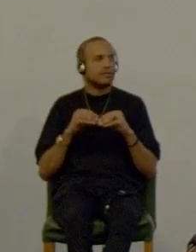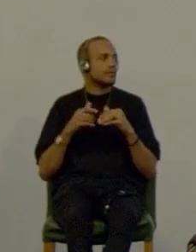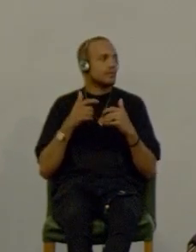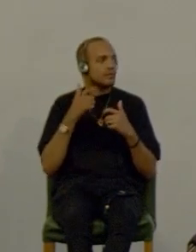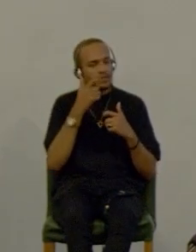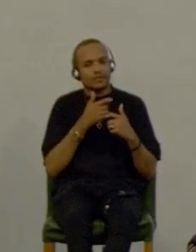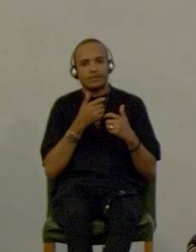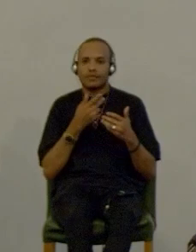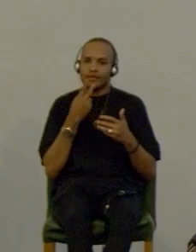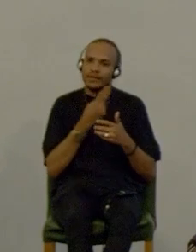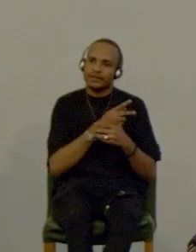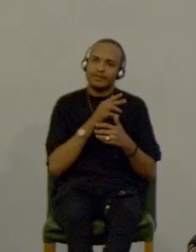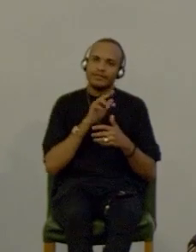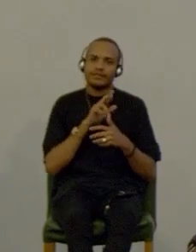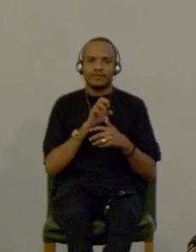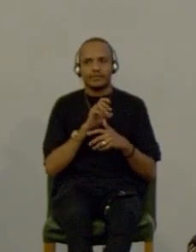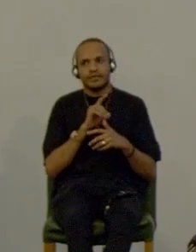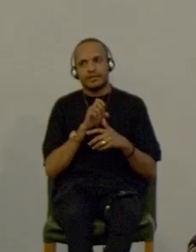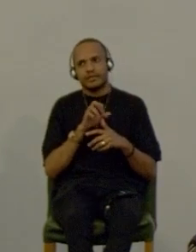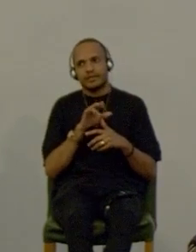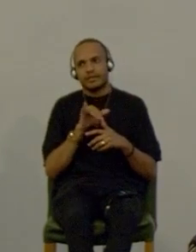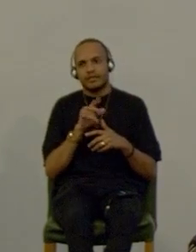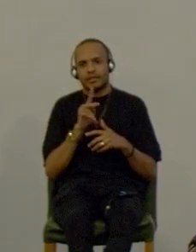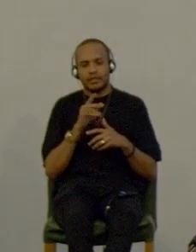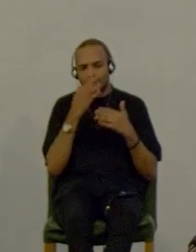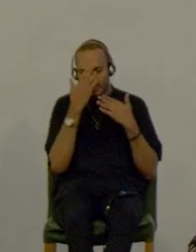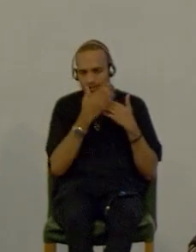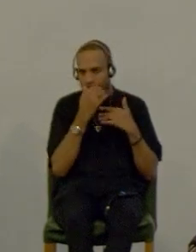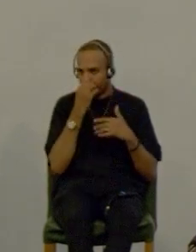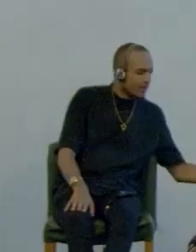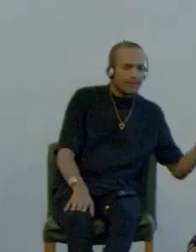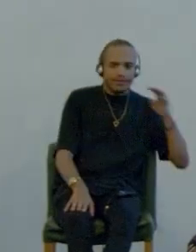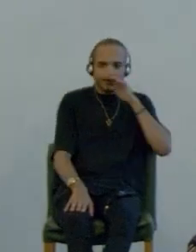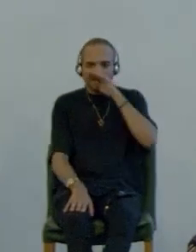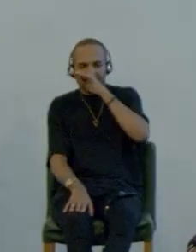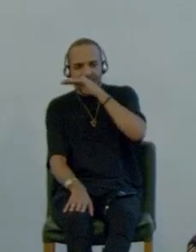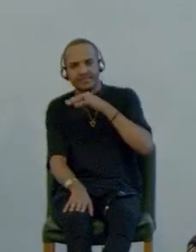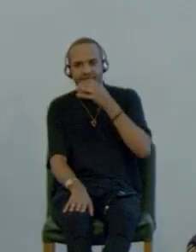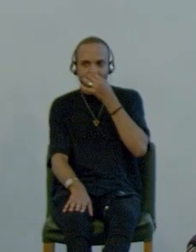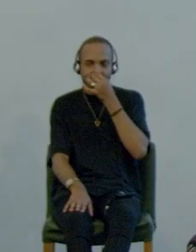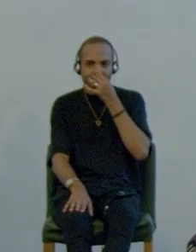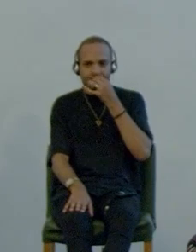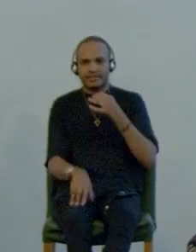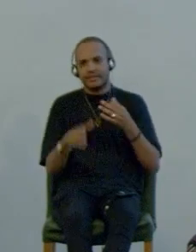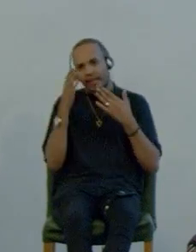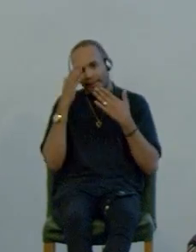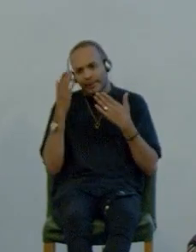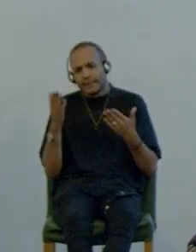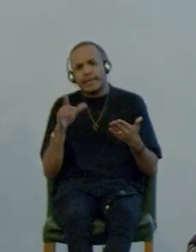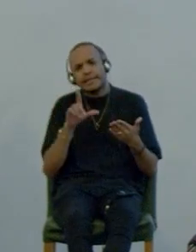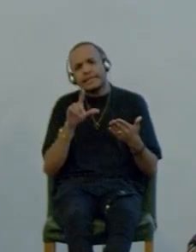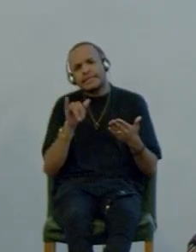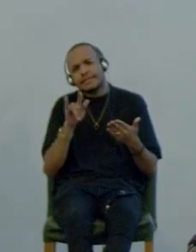Eu passo a palavra para a Frederique e muito obrigada. Merci beaucoup, Ligia. Bonsoir à